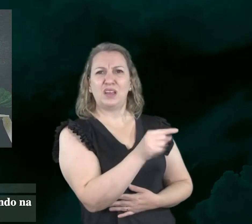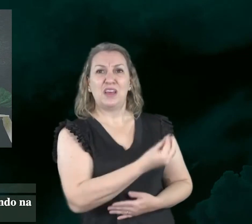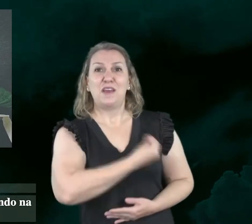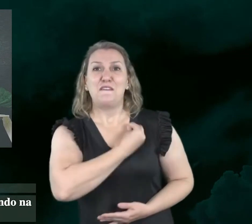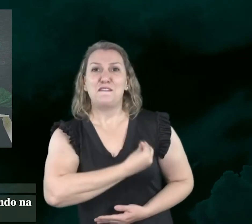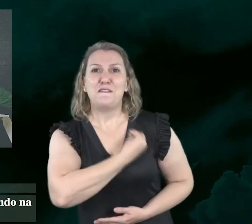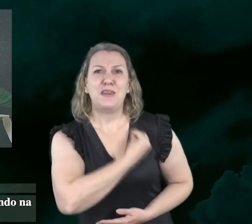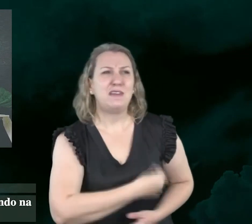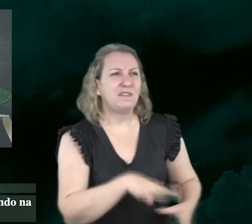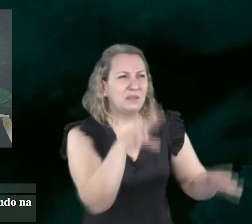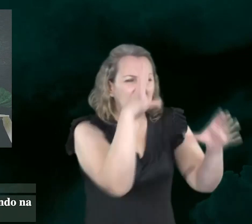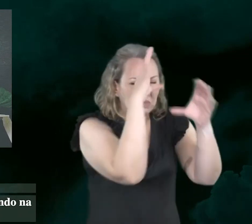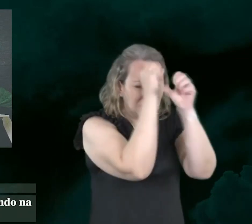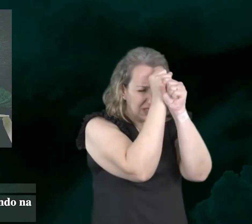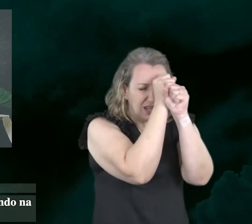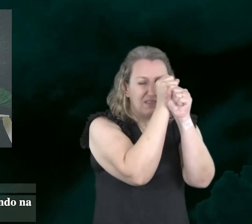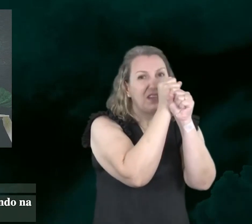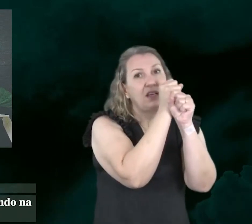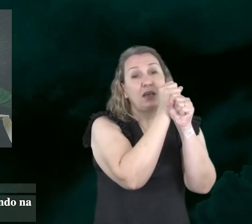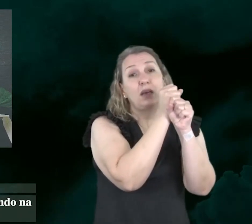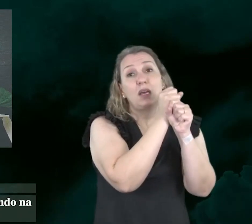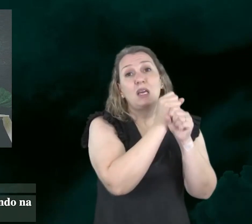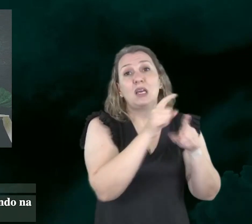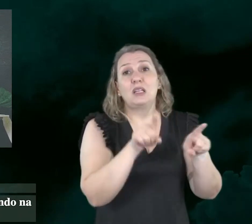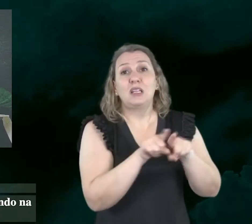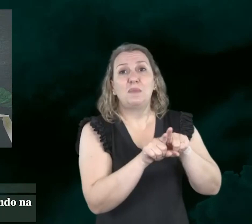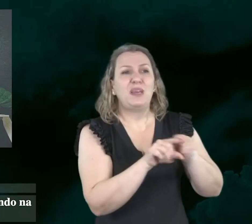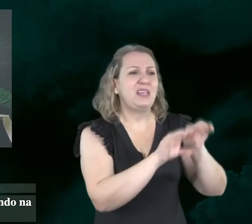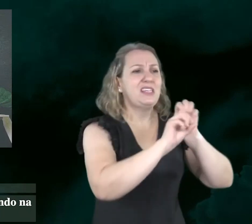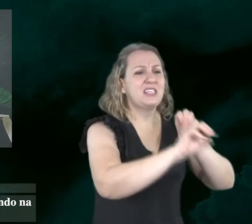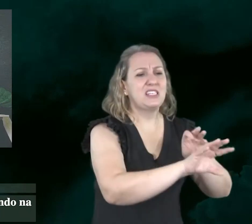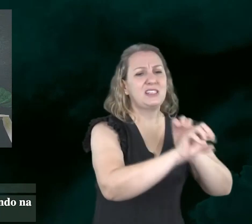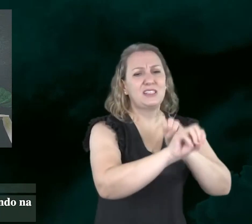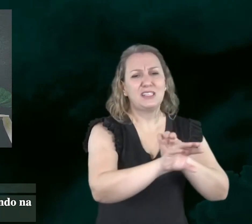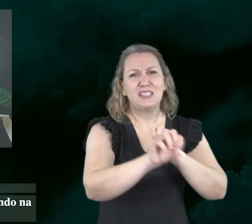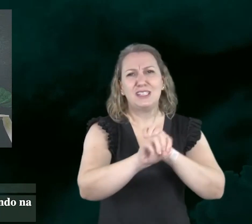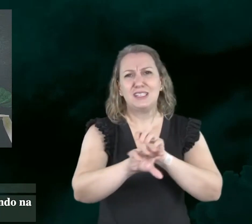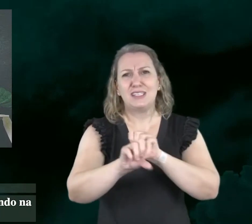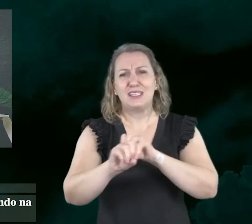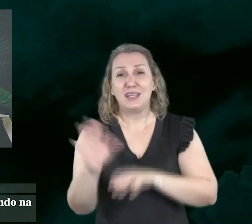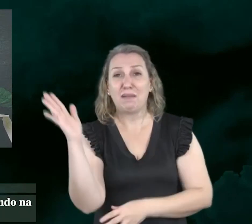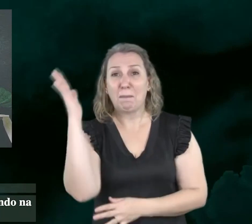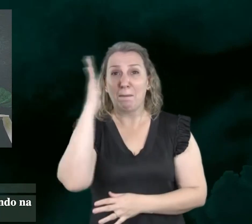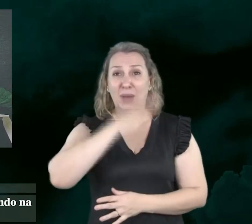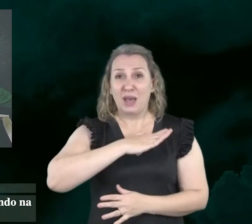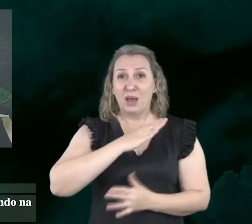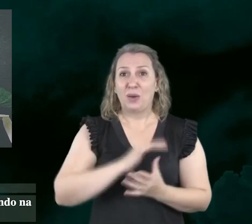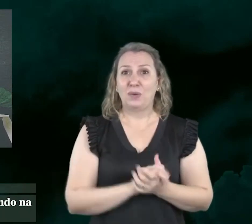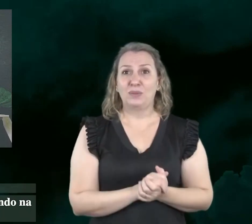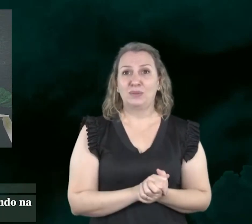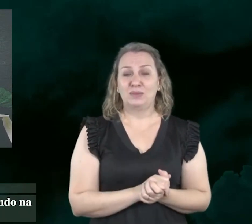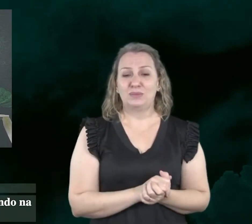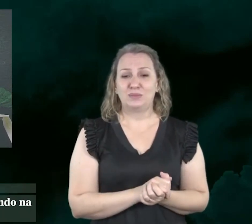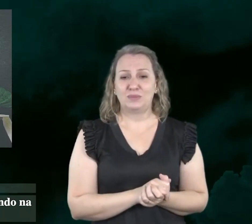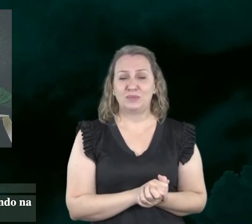de crianças, tendo na lei a forma da sabedoria e da verdade.